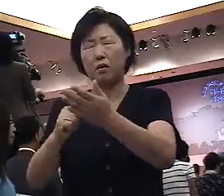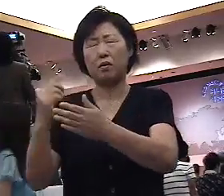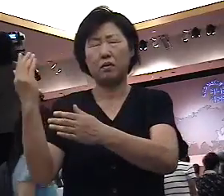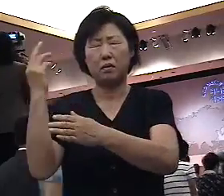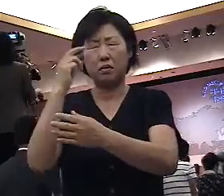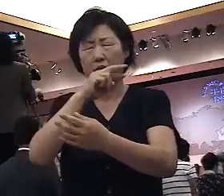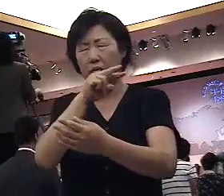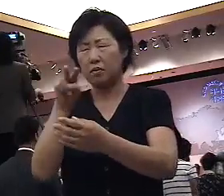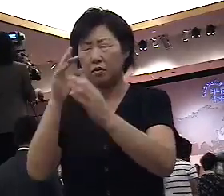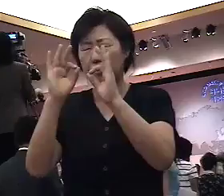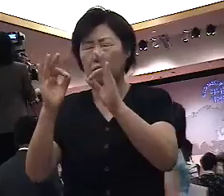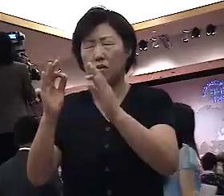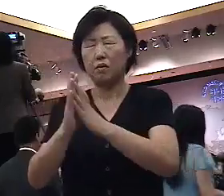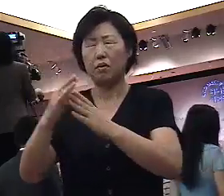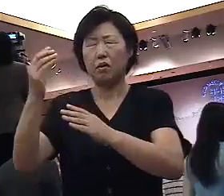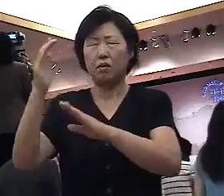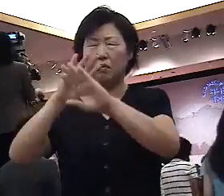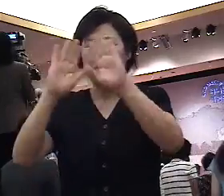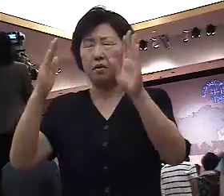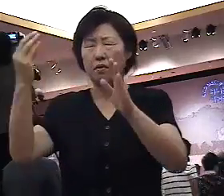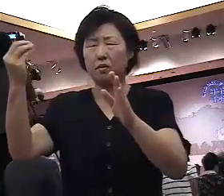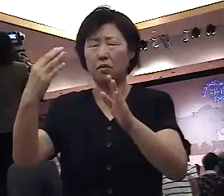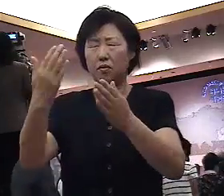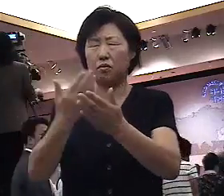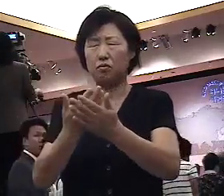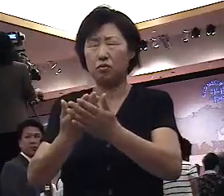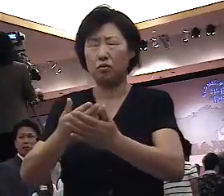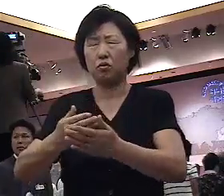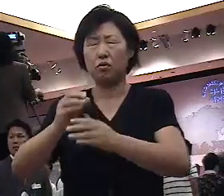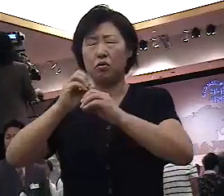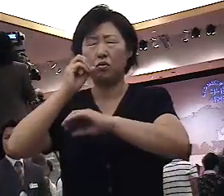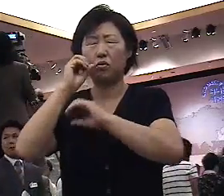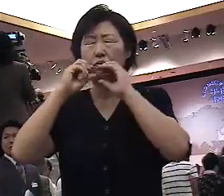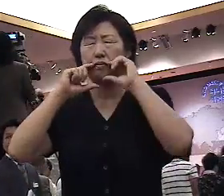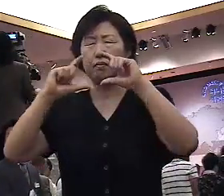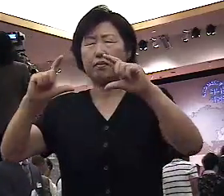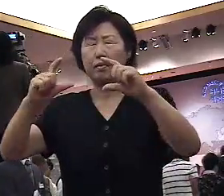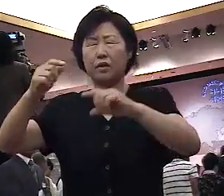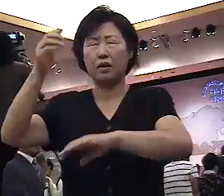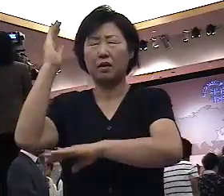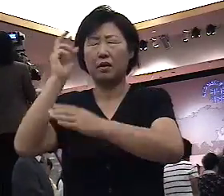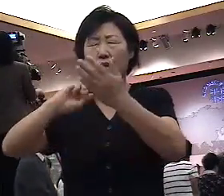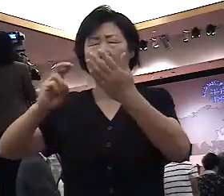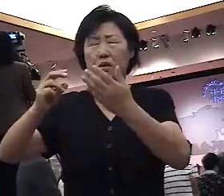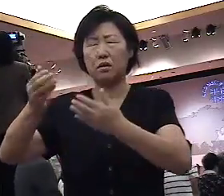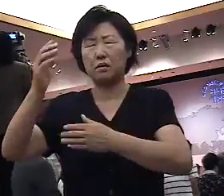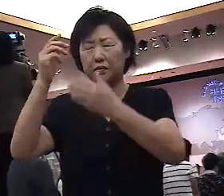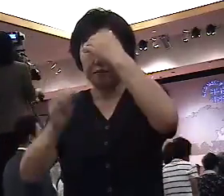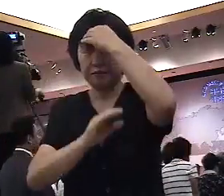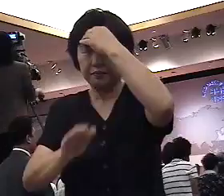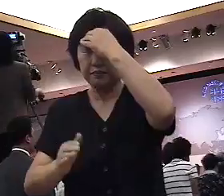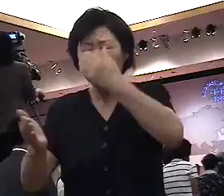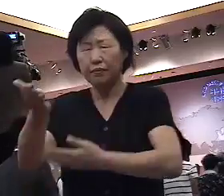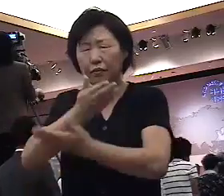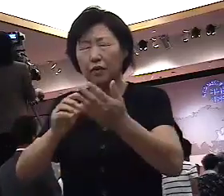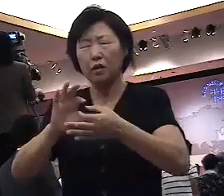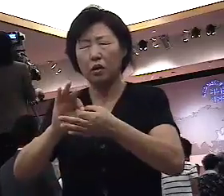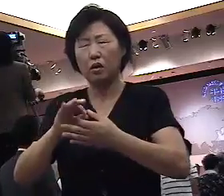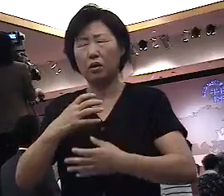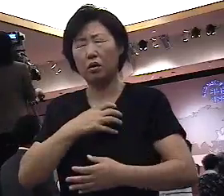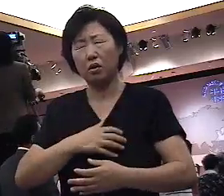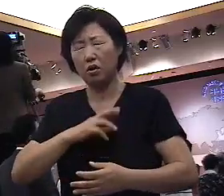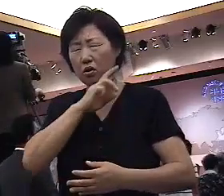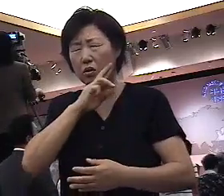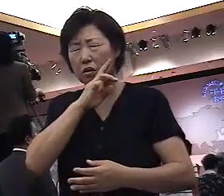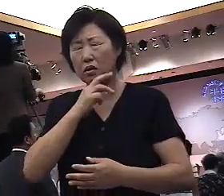비치시어 밝게 하옵소서. 오늘 선포되는 말씀과 찬양과 성도들의 교제를 통하여 모든 의심과 슬픔이